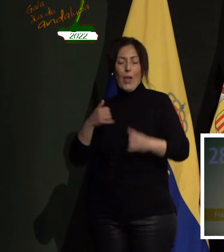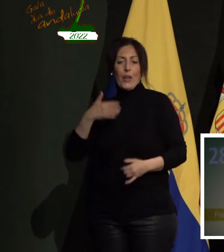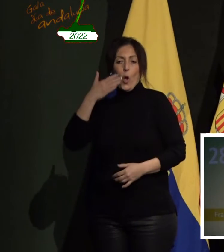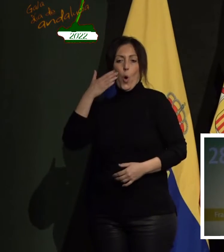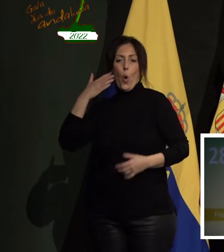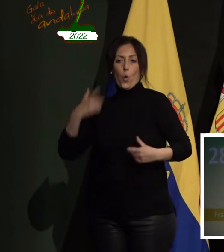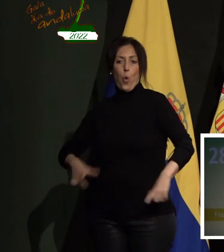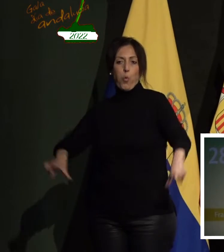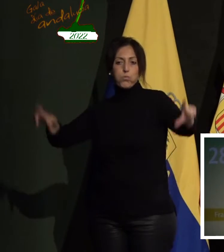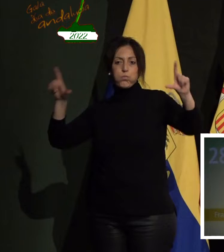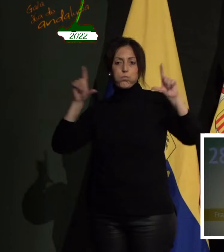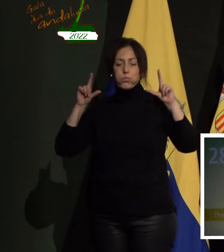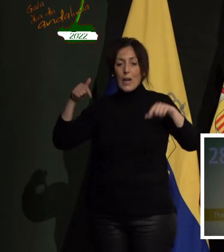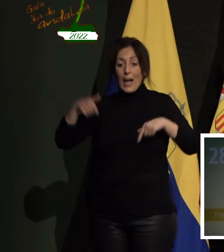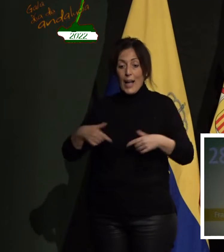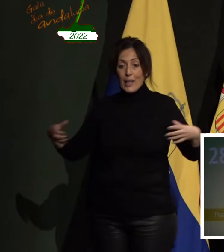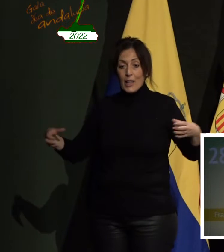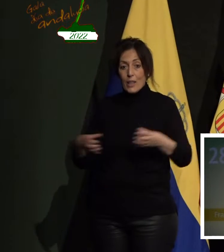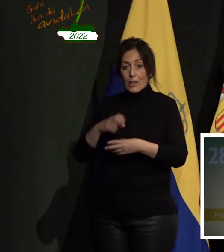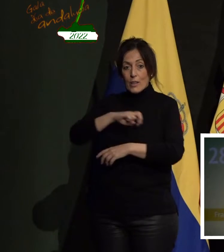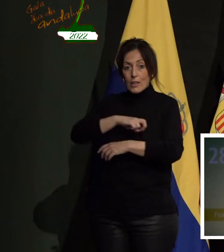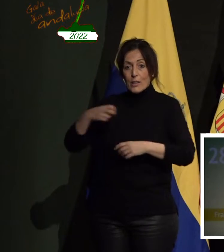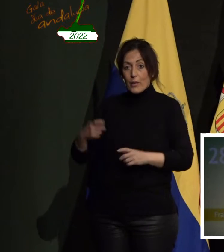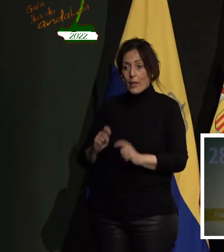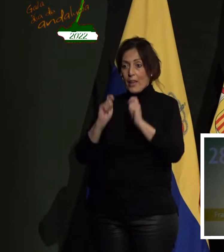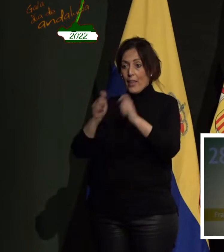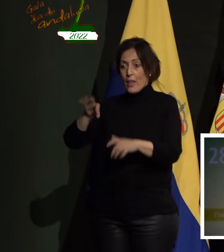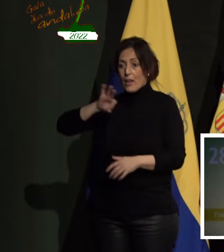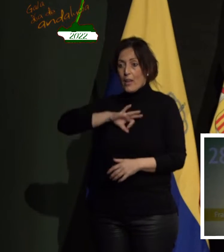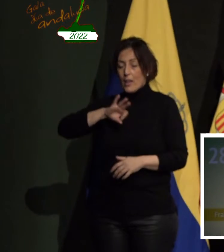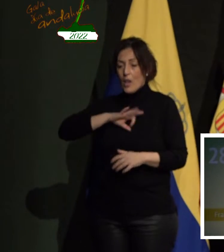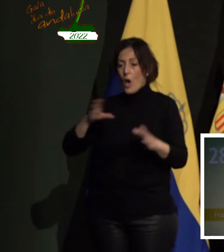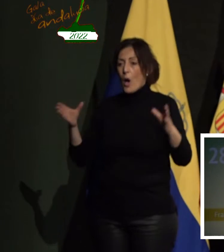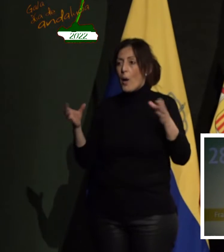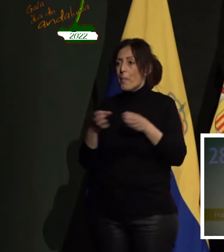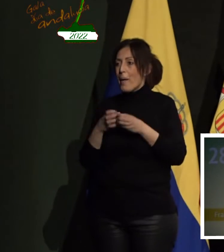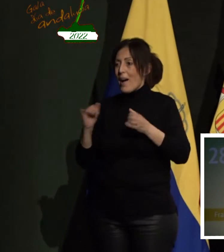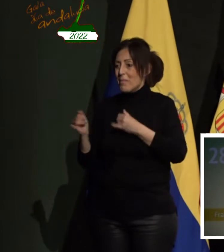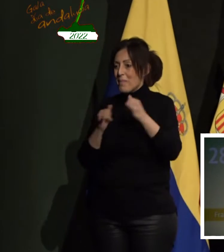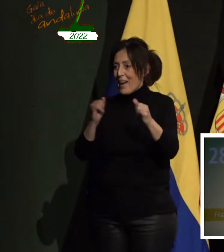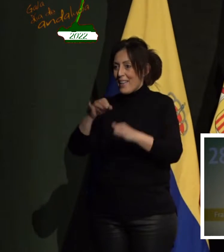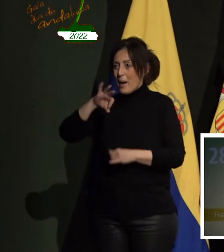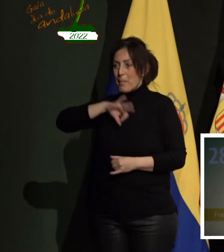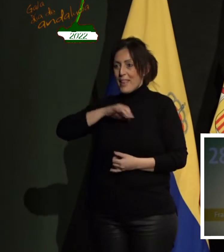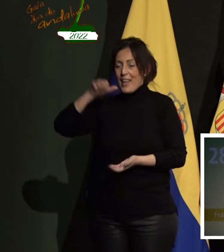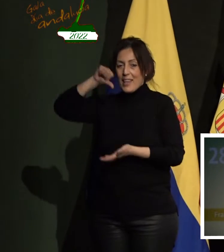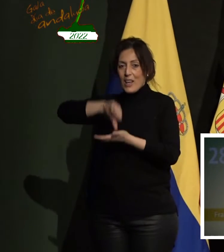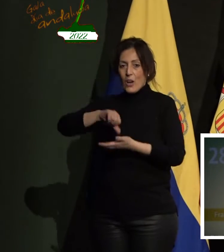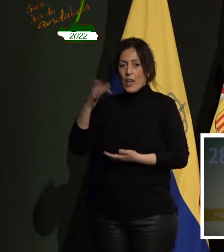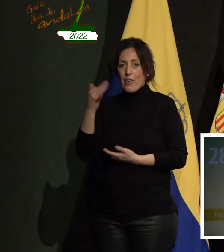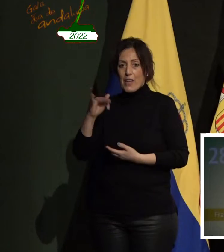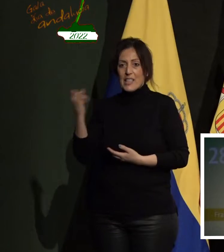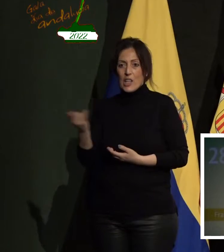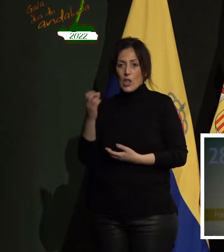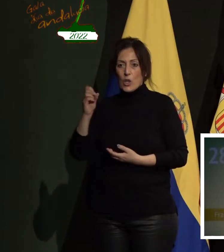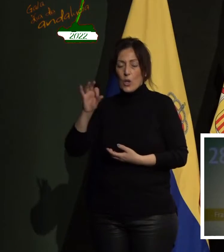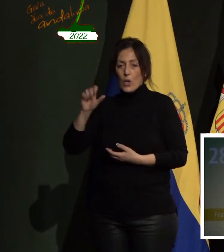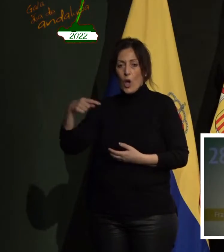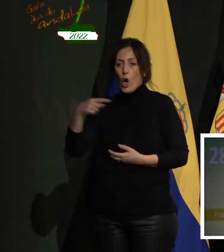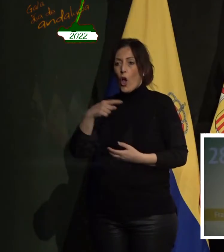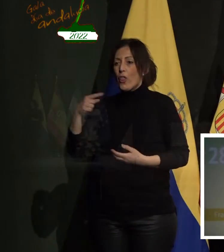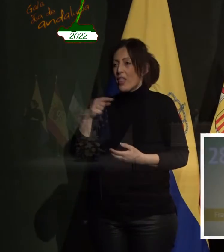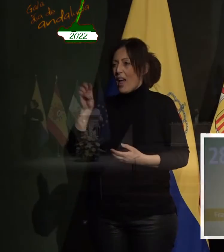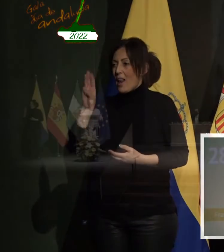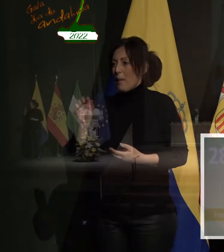la Corporación Municipal Palmeña ha acordado otorgar la medalla de Palma del Río, la medalla de esta ciudad, a Francisco José González